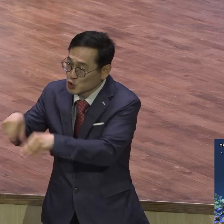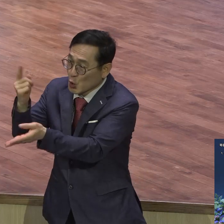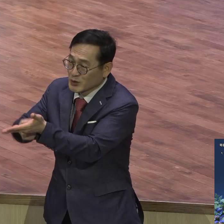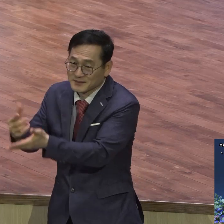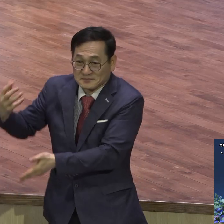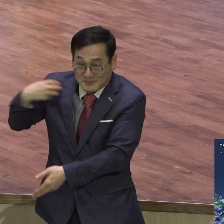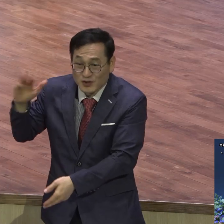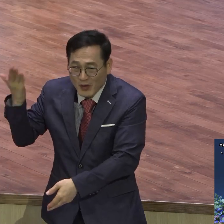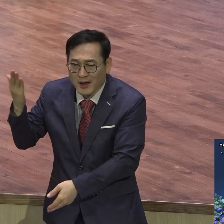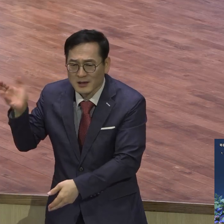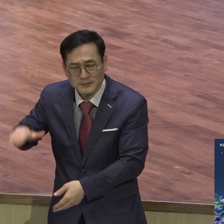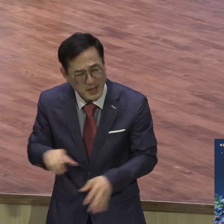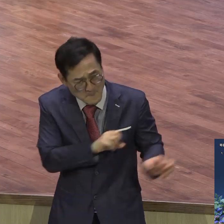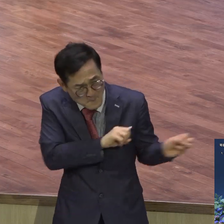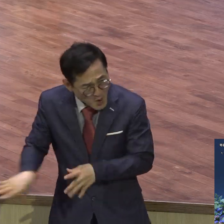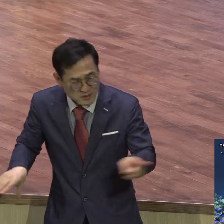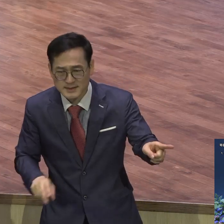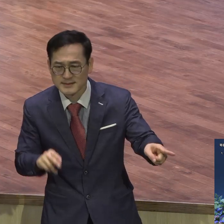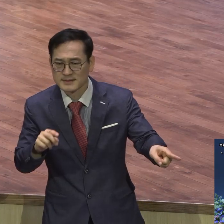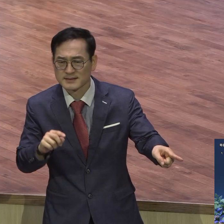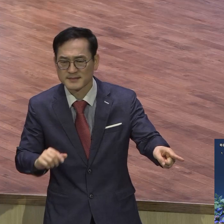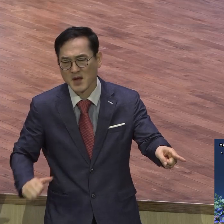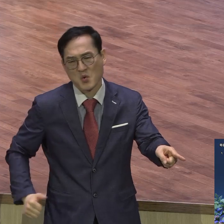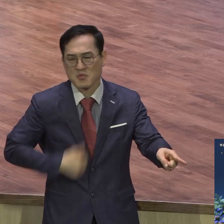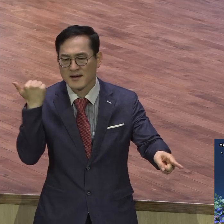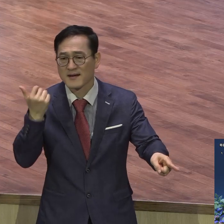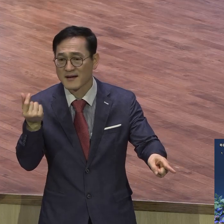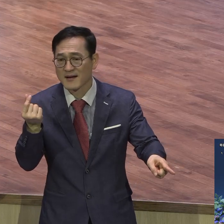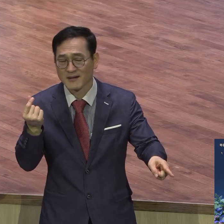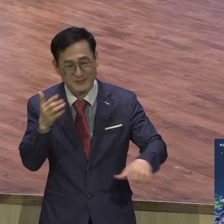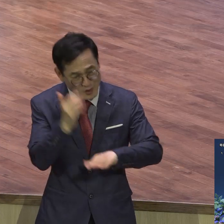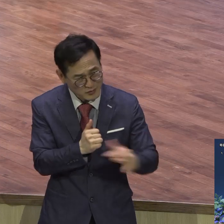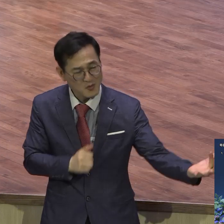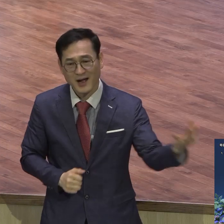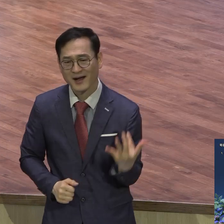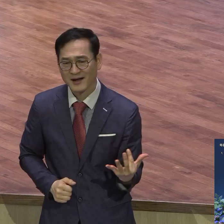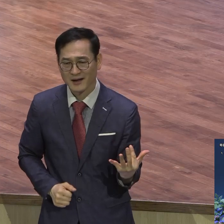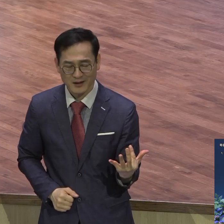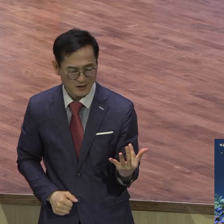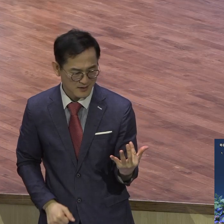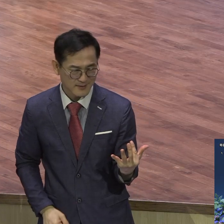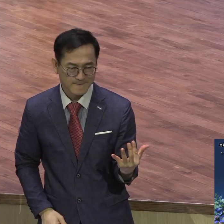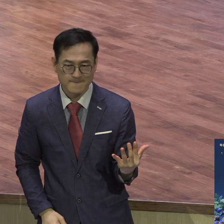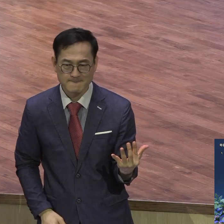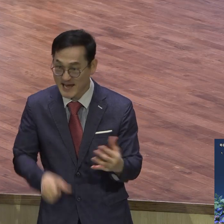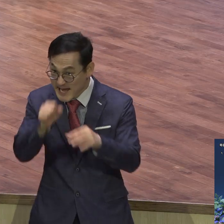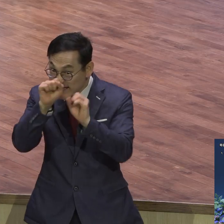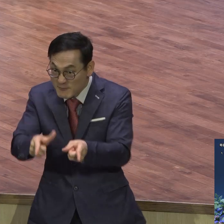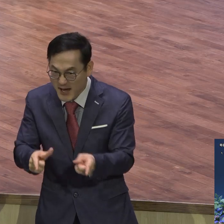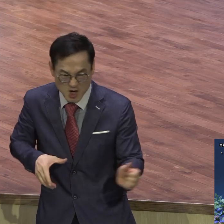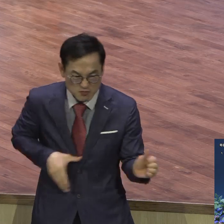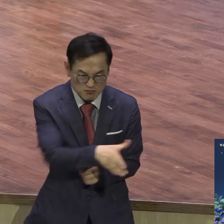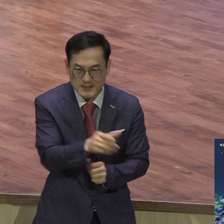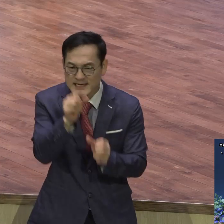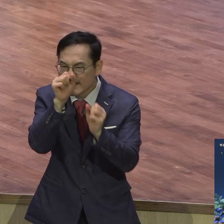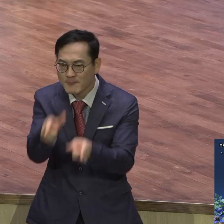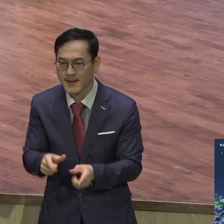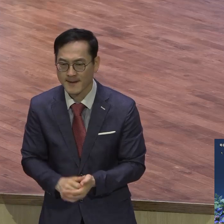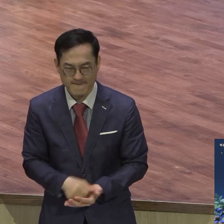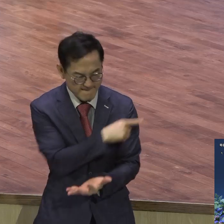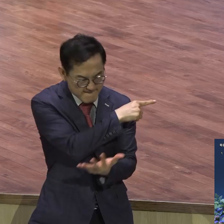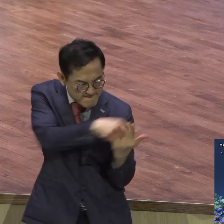그렇게 버린 형들 딱 만났단 말이에요 존이가 되어있단 말이에요 이거를 한